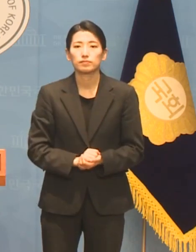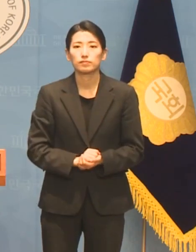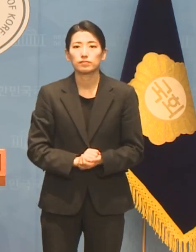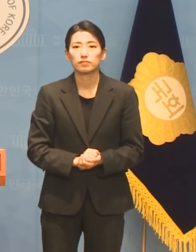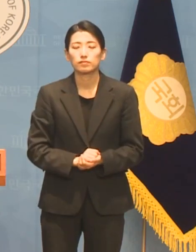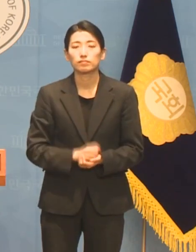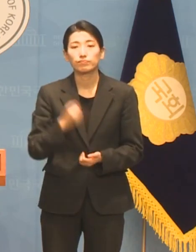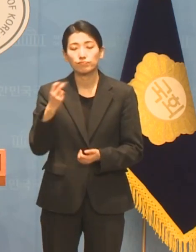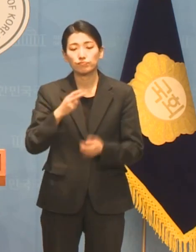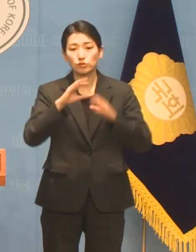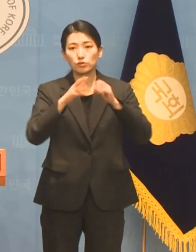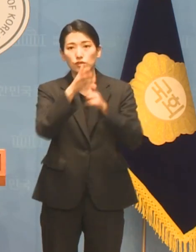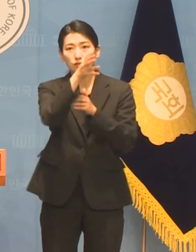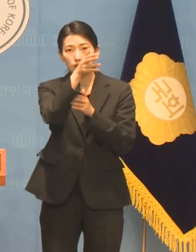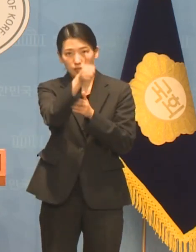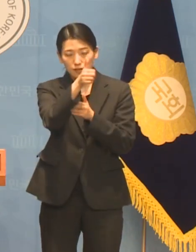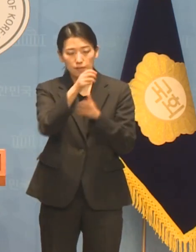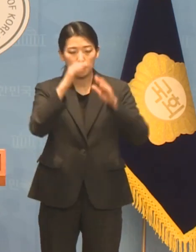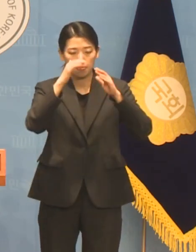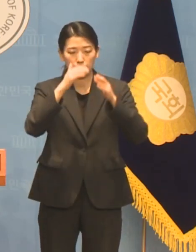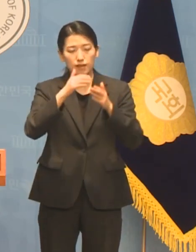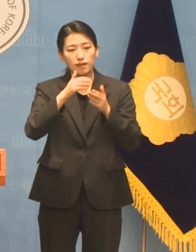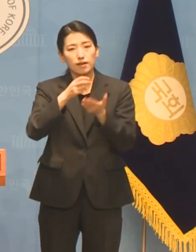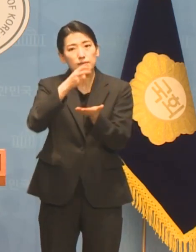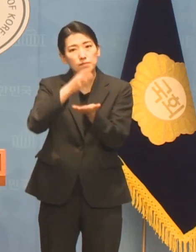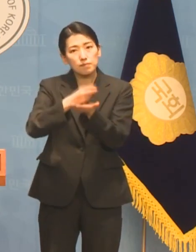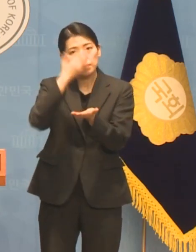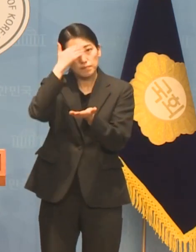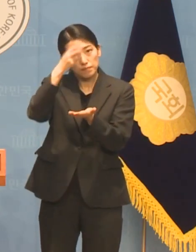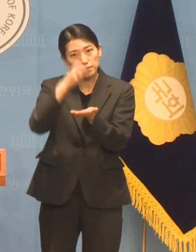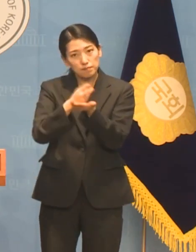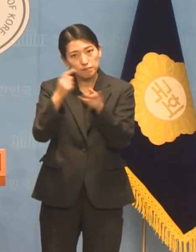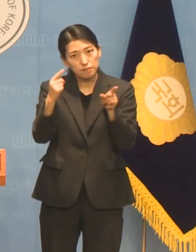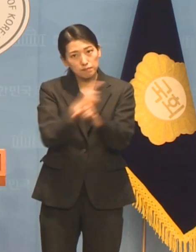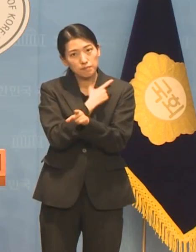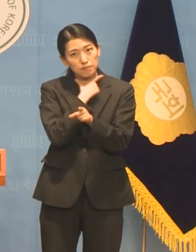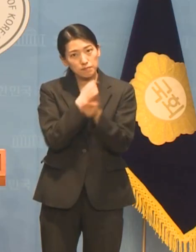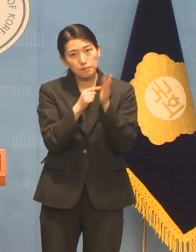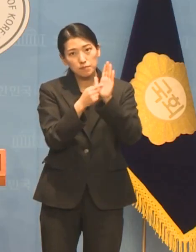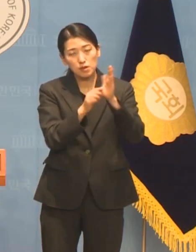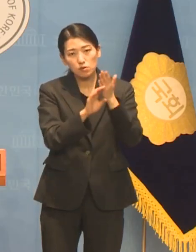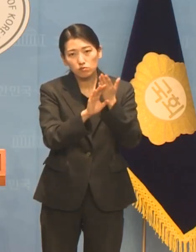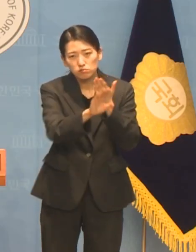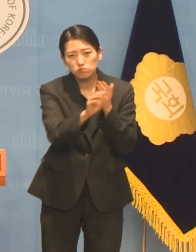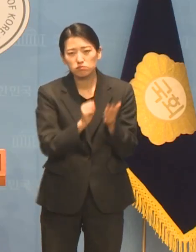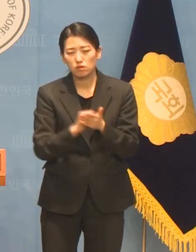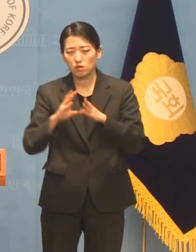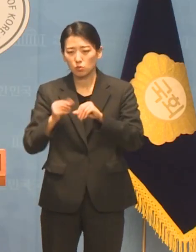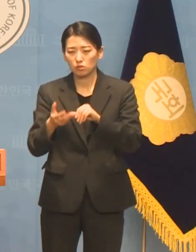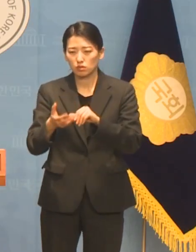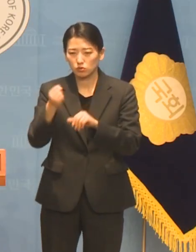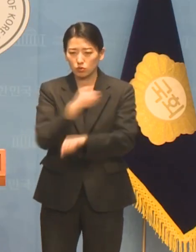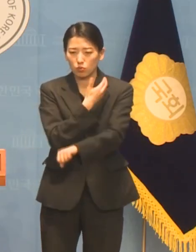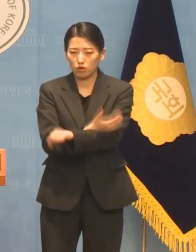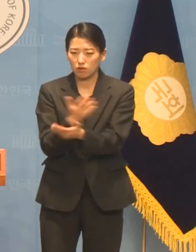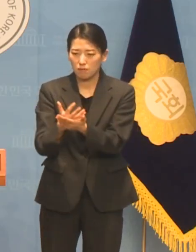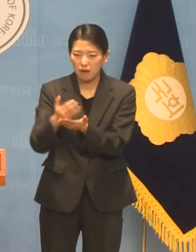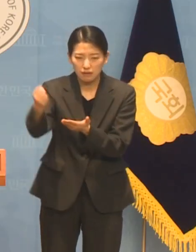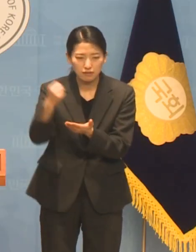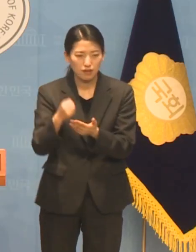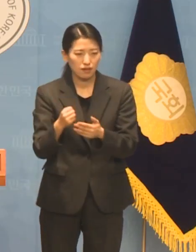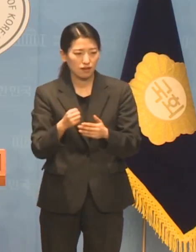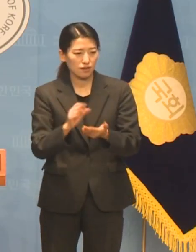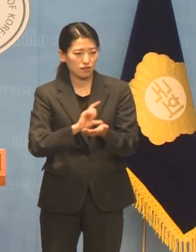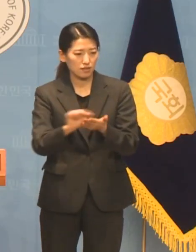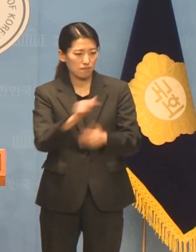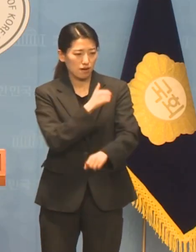SNS, 카카오톡 오픈 채팅방을 통해 대통령 4년 연임제, 지방분권제, 토지소유권 박탈 등 총 12건에 달하는